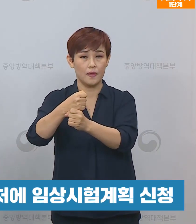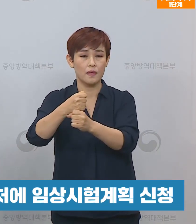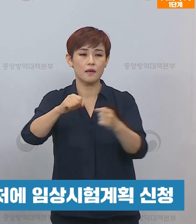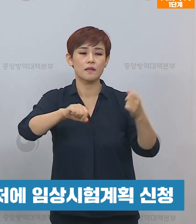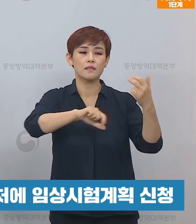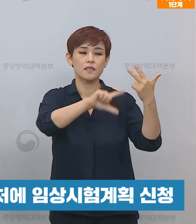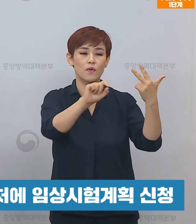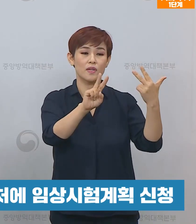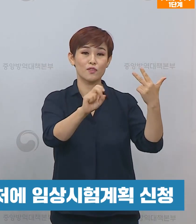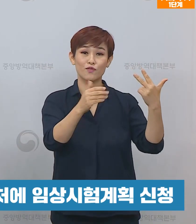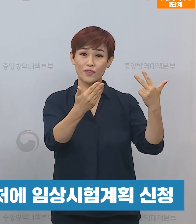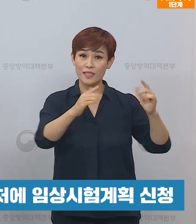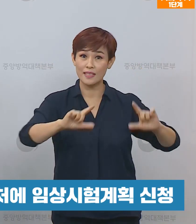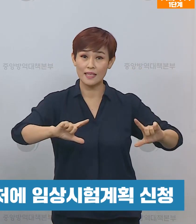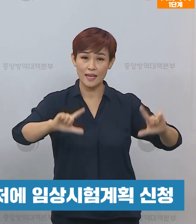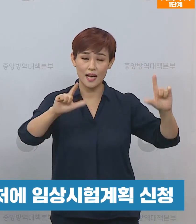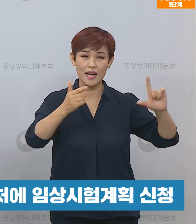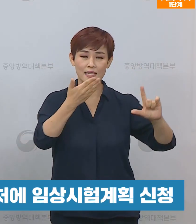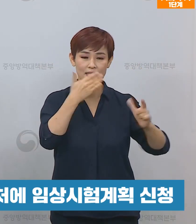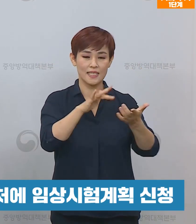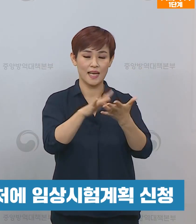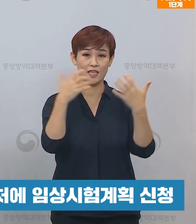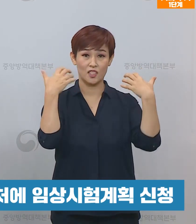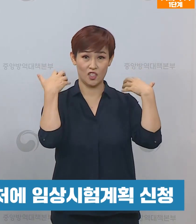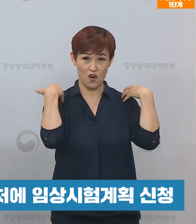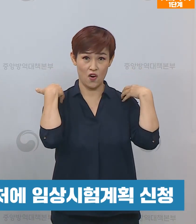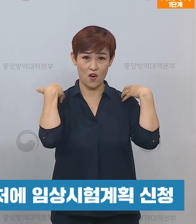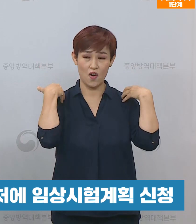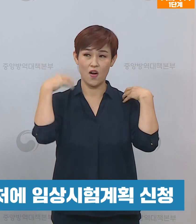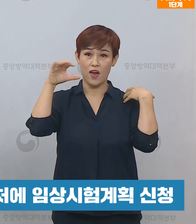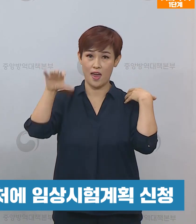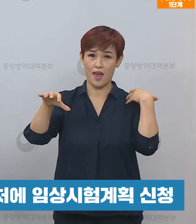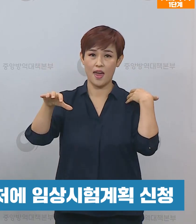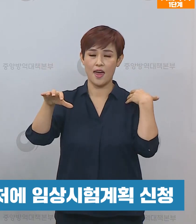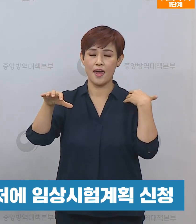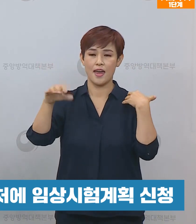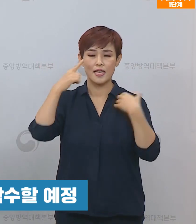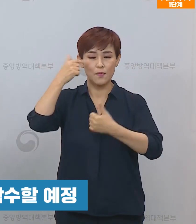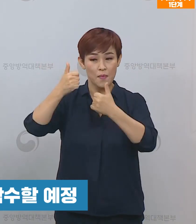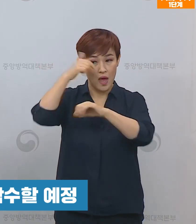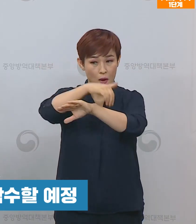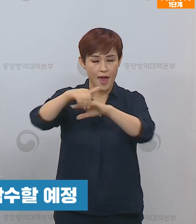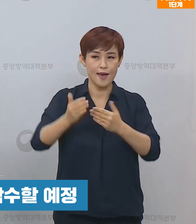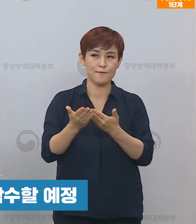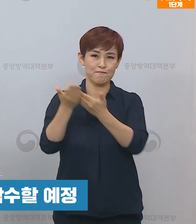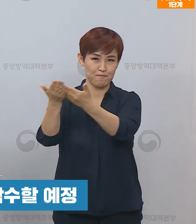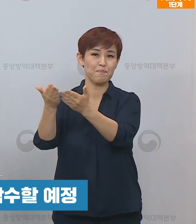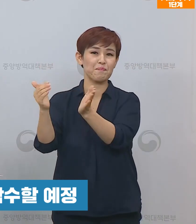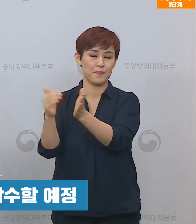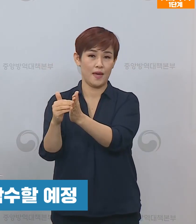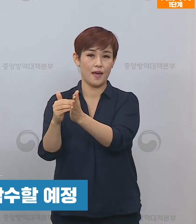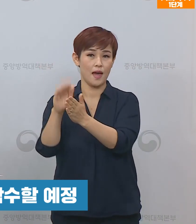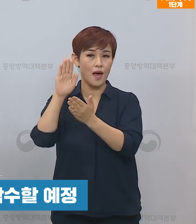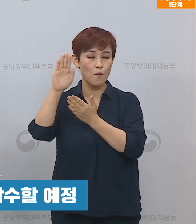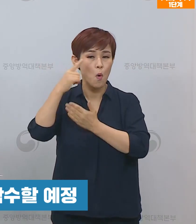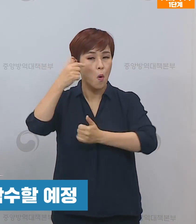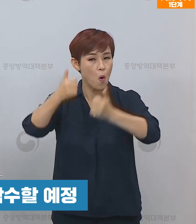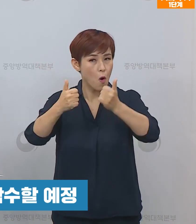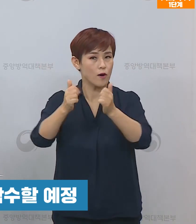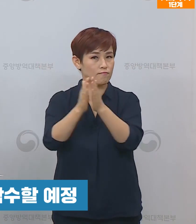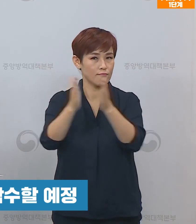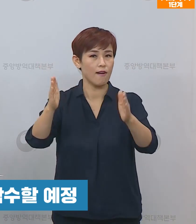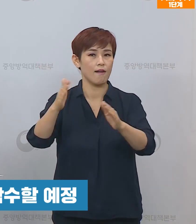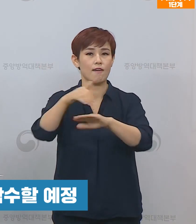7월 29일에는 식품의약품안전처에 이미 임상시험 계획을 신청하여 향후 임상시험에